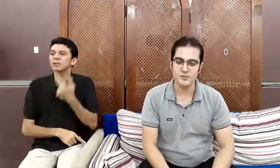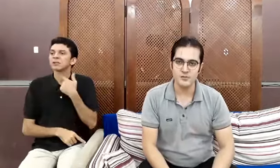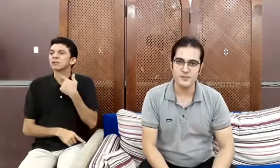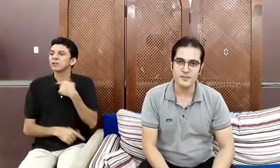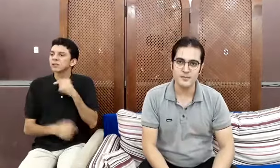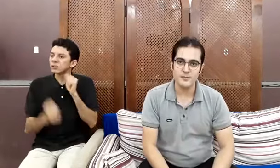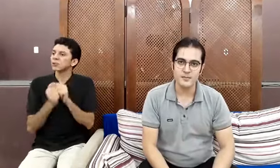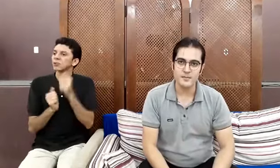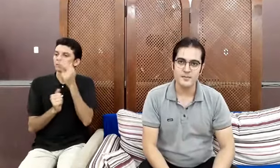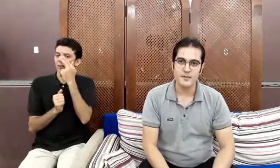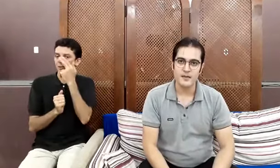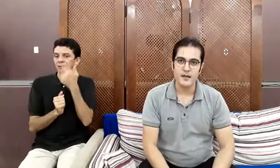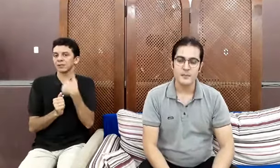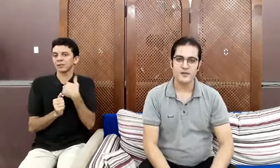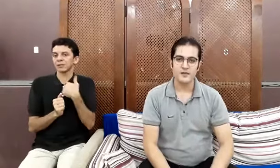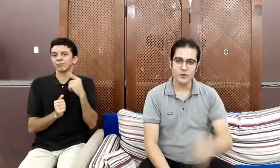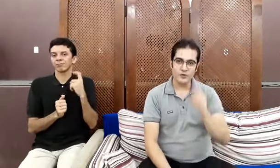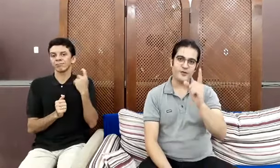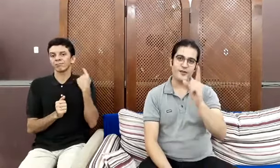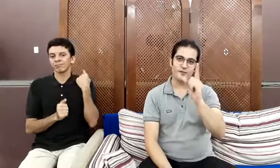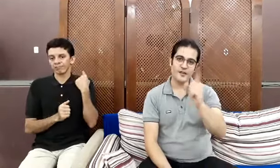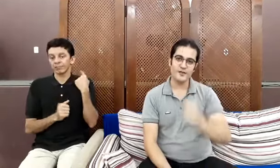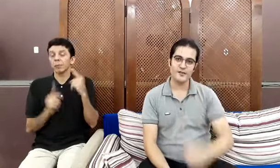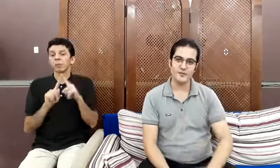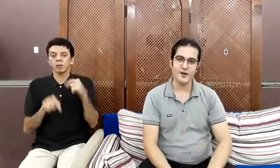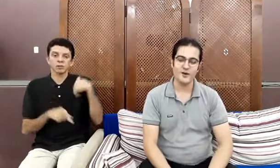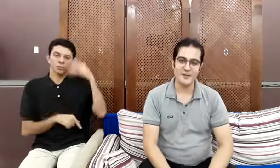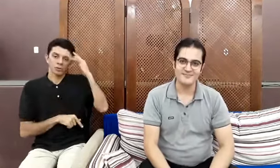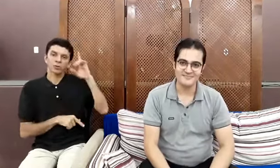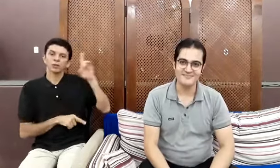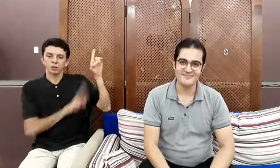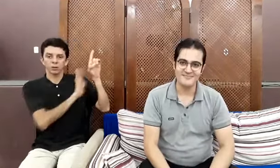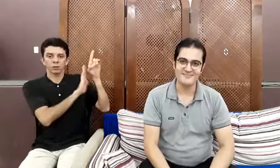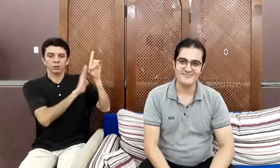irmãos. Mas uma coisa eu sei, Deus está fazendo uma obra,